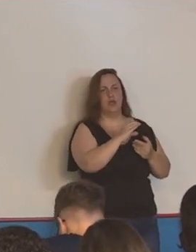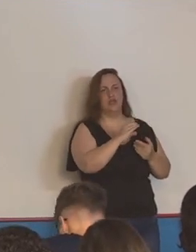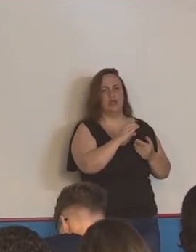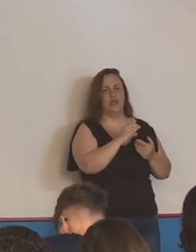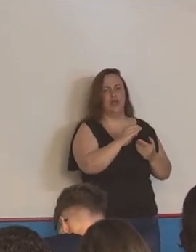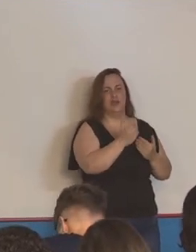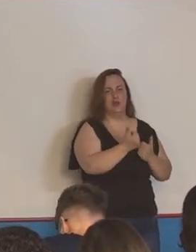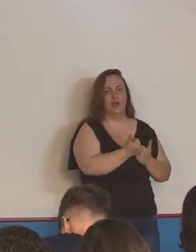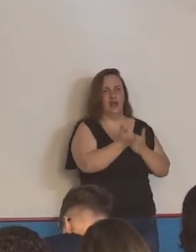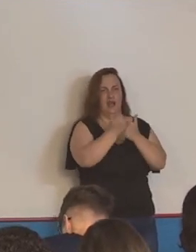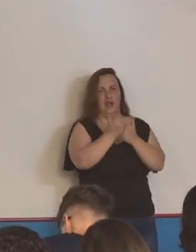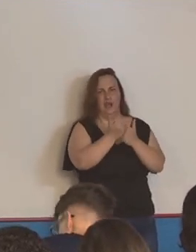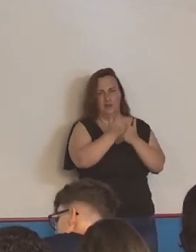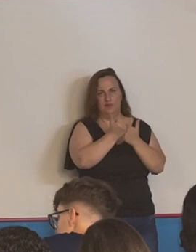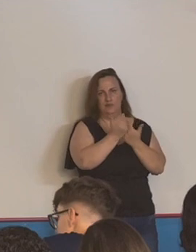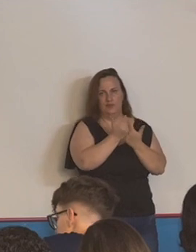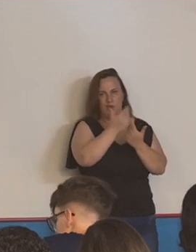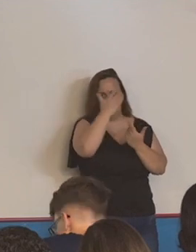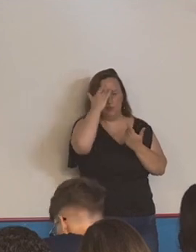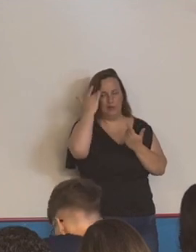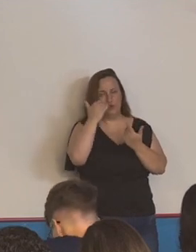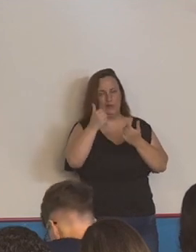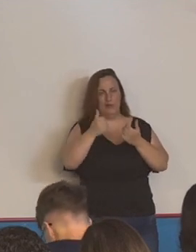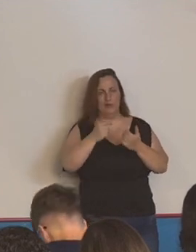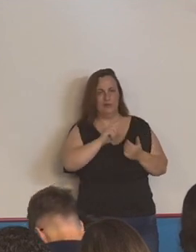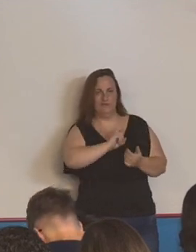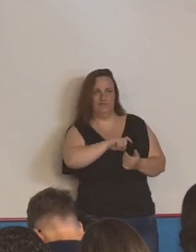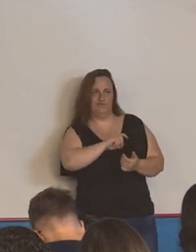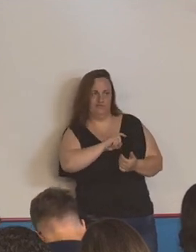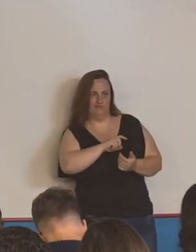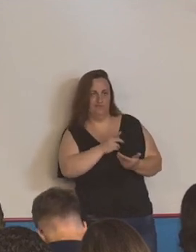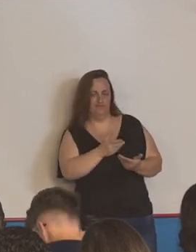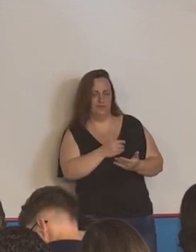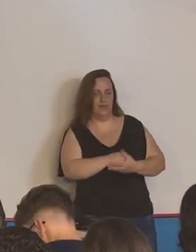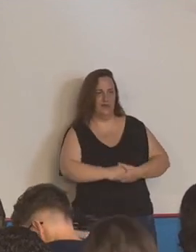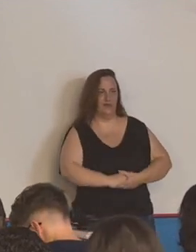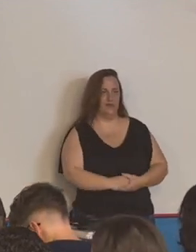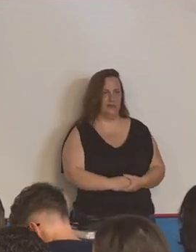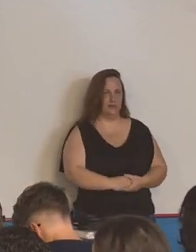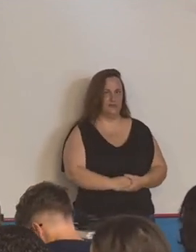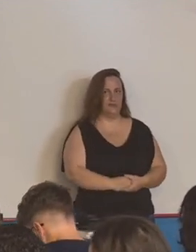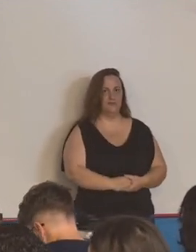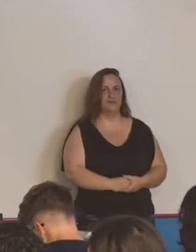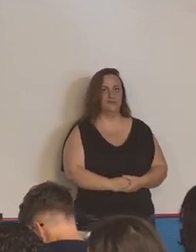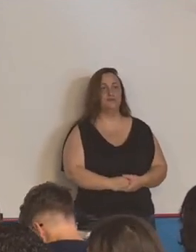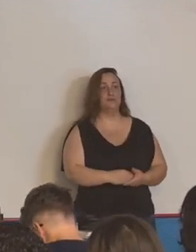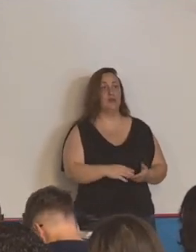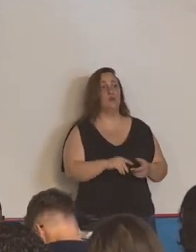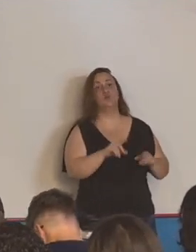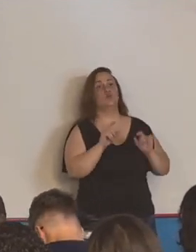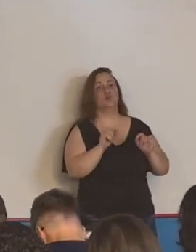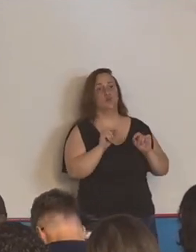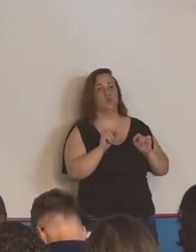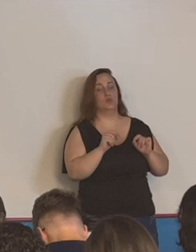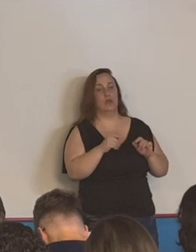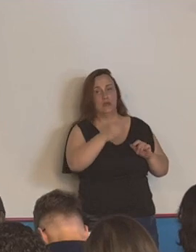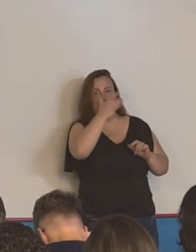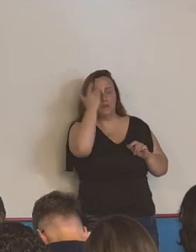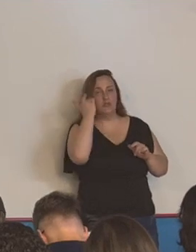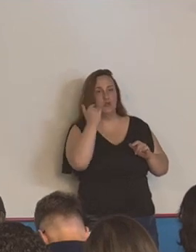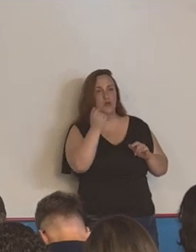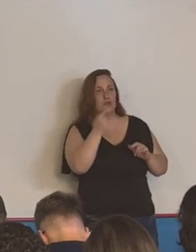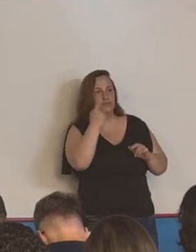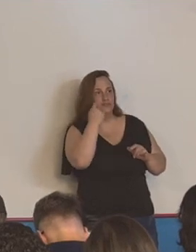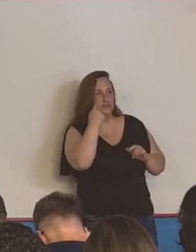maneira... por muitas pessoas foi usado como uma ferramenta de estruturar interesses